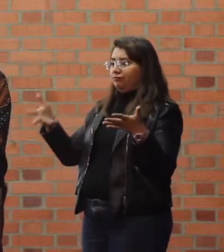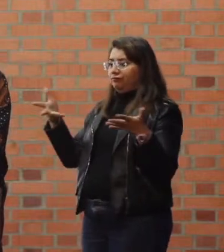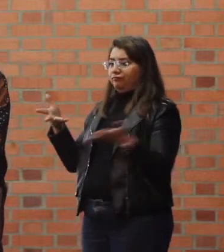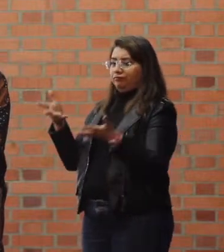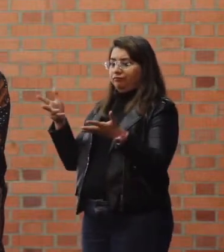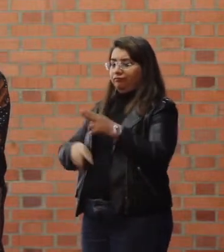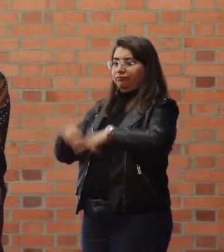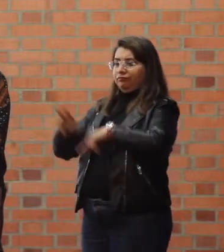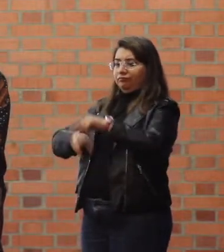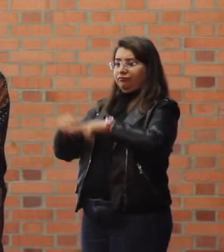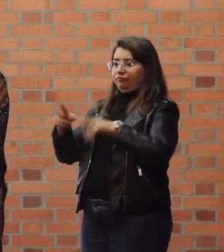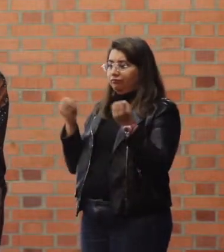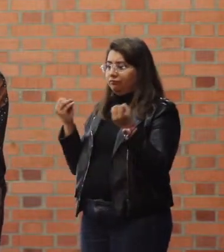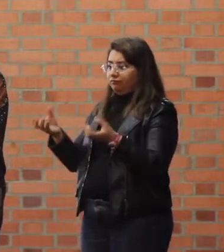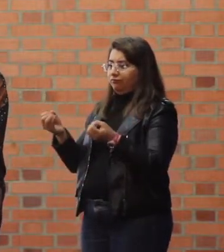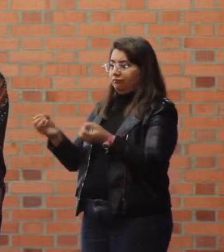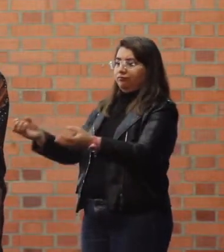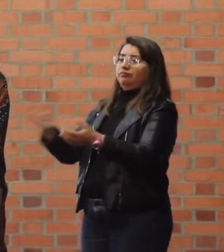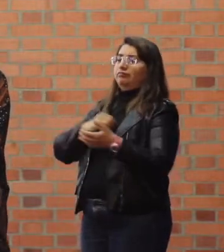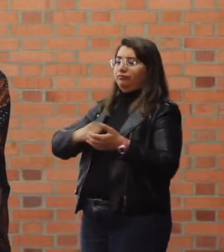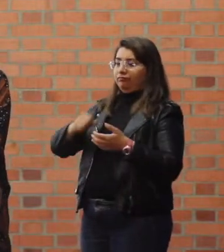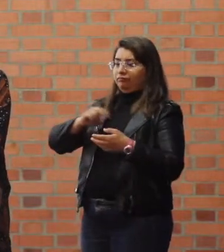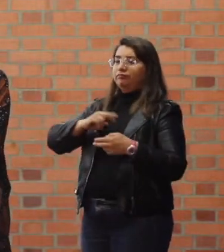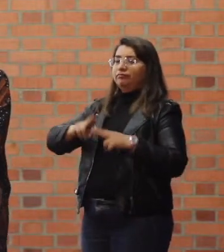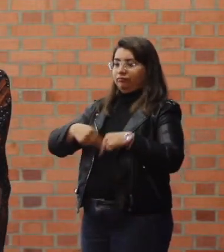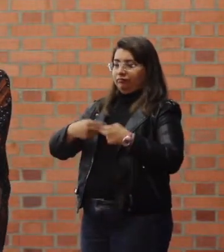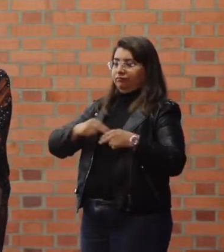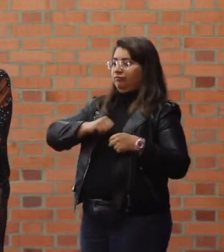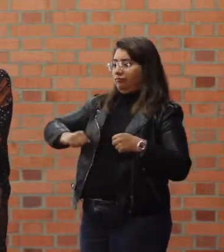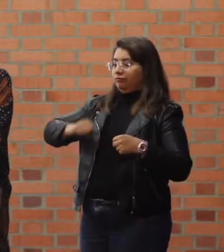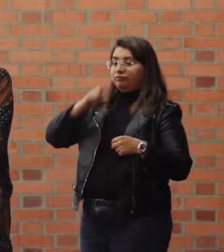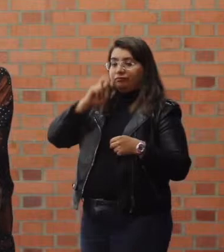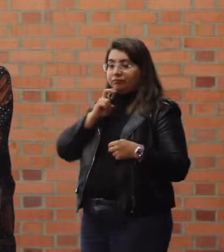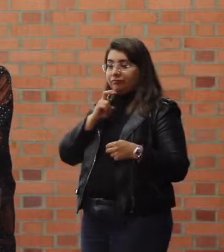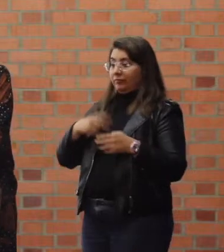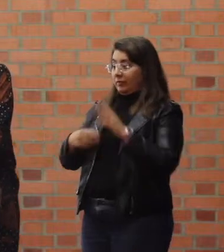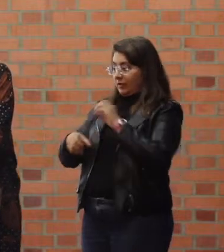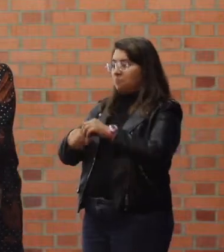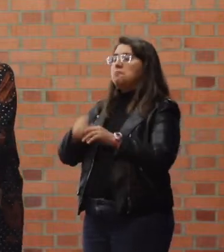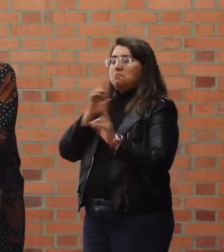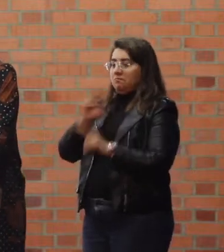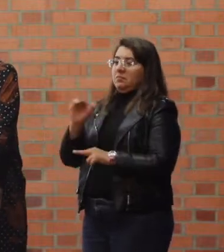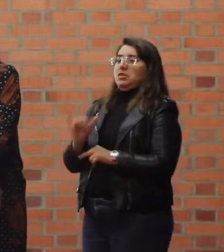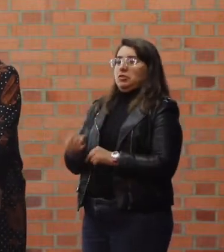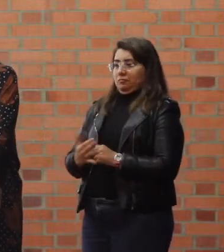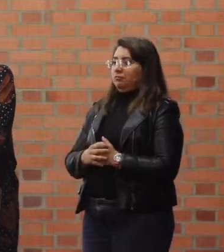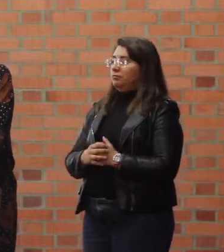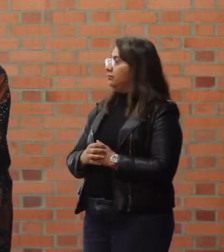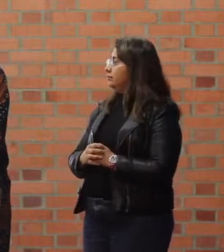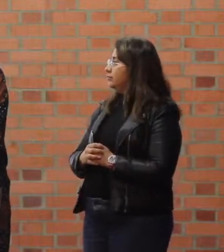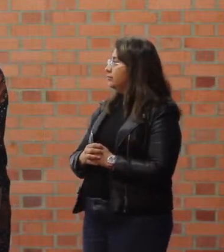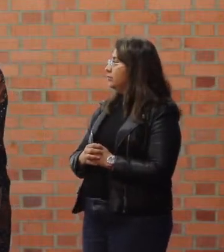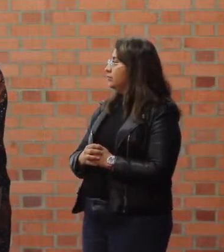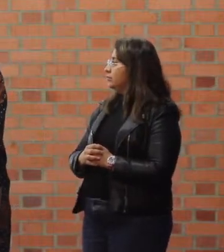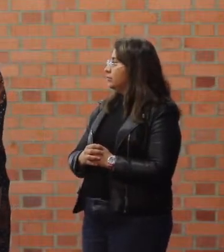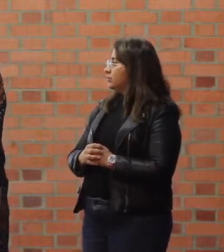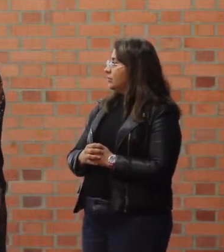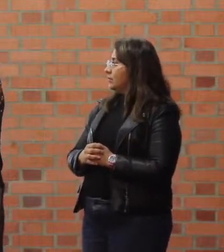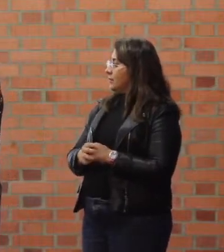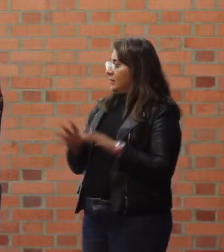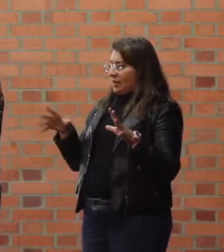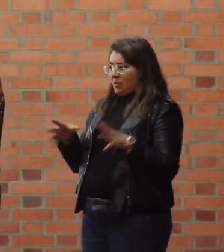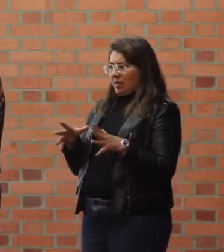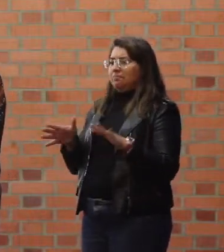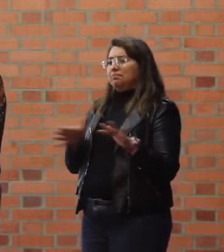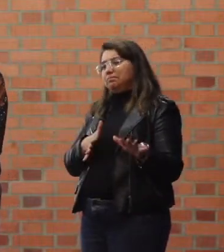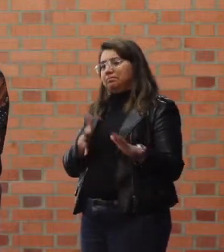sexuales y reproductivos y donde se han premiado mujeres como Nancy pelosi o hillary Clinton el propósito de